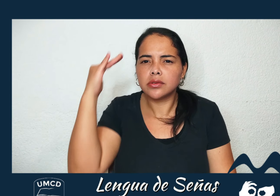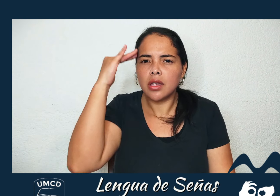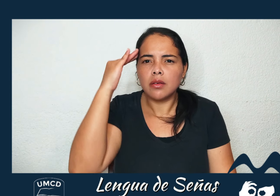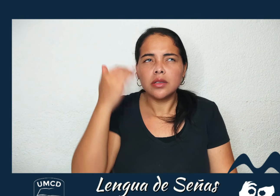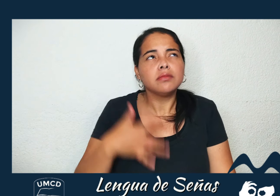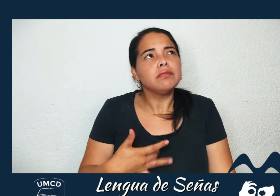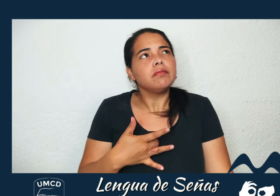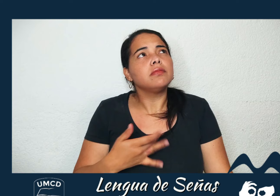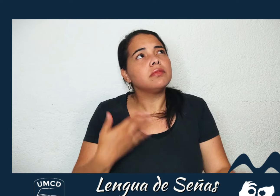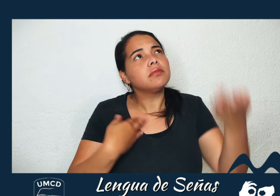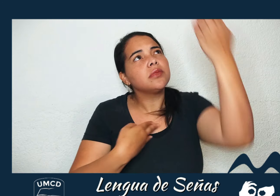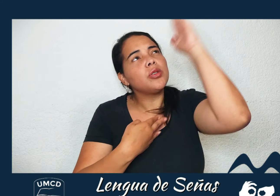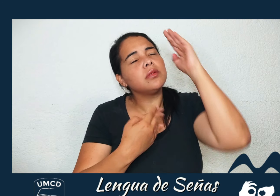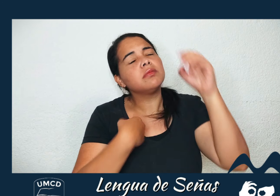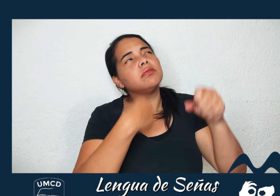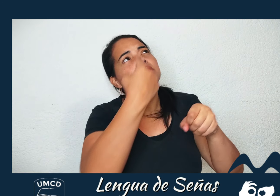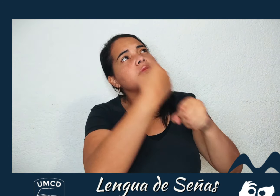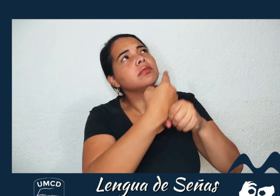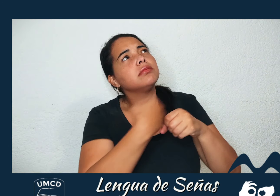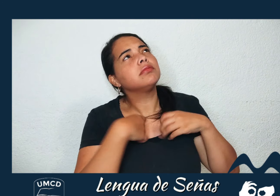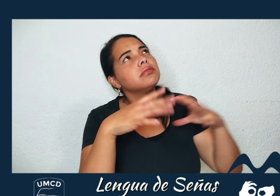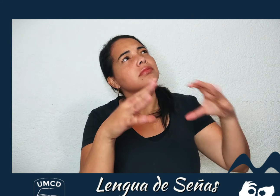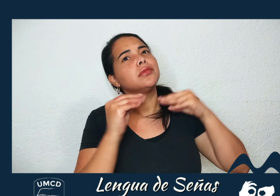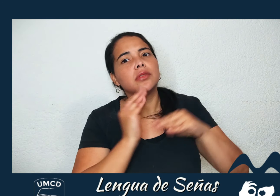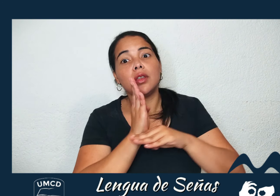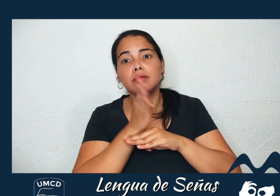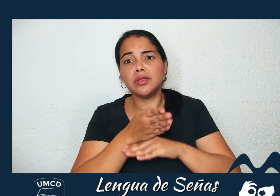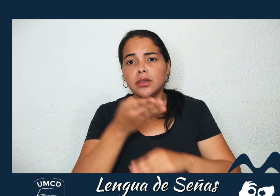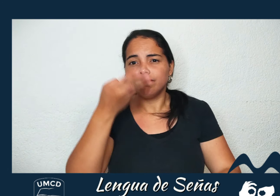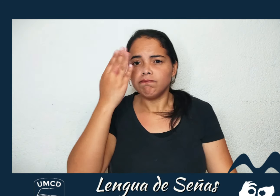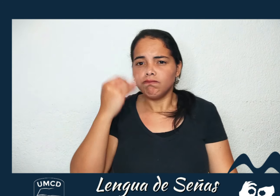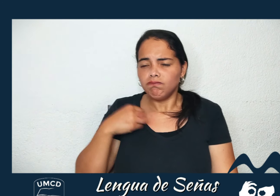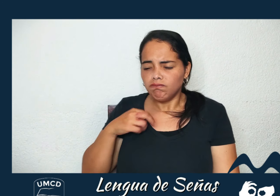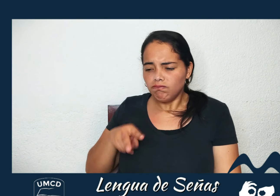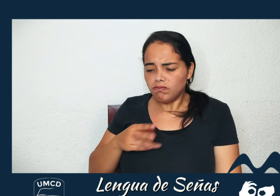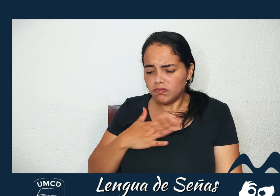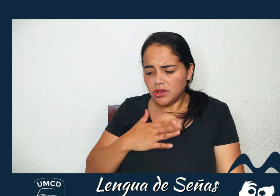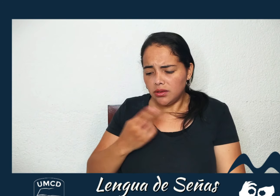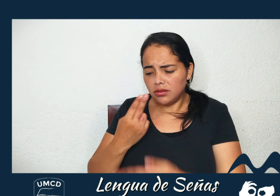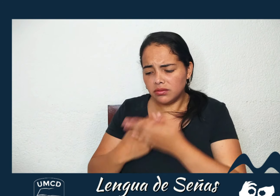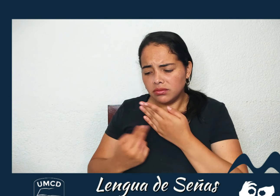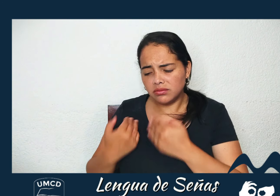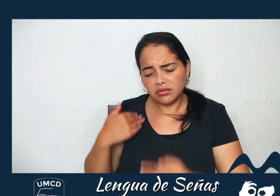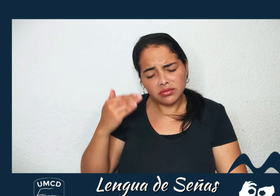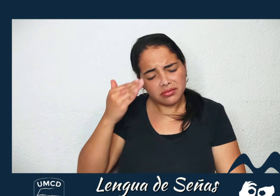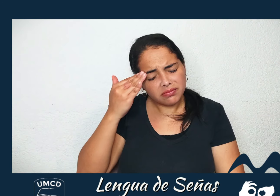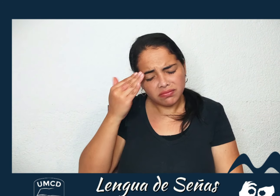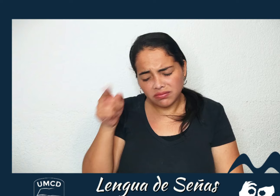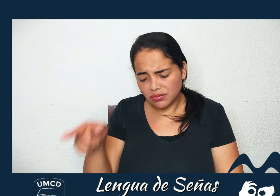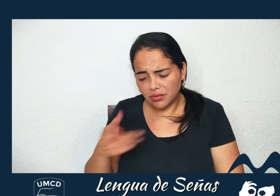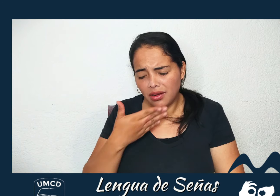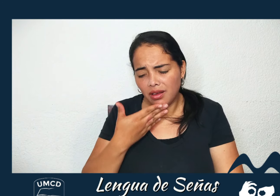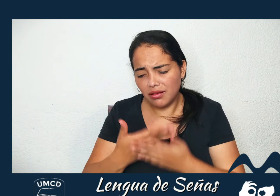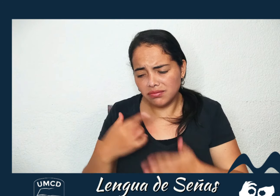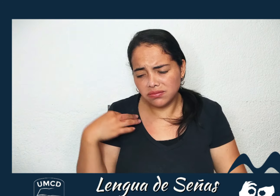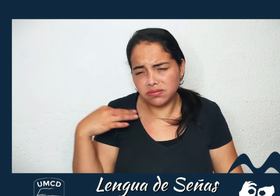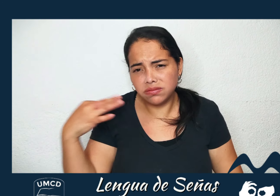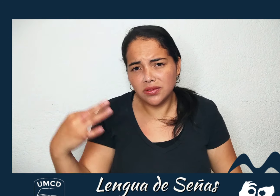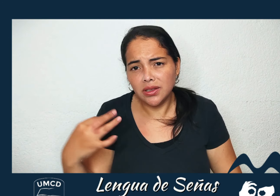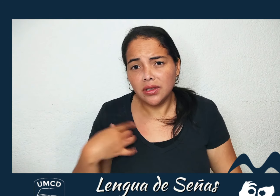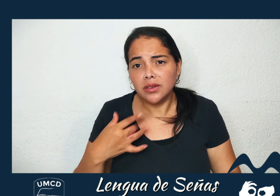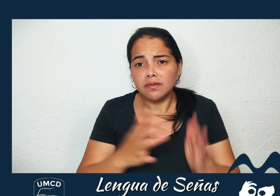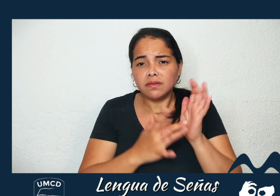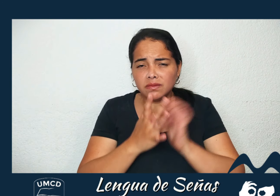la separación en su relación con el Padre cuando ya en sí, en el momento antes de morir, Él estaba